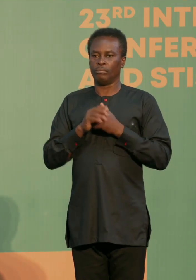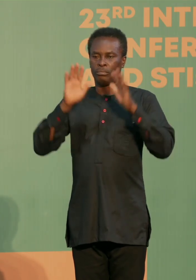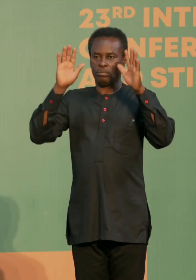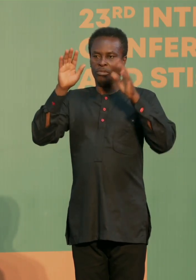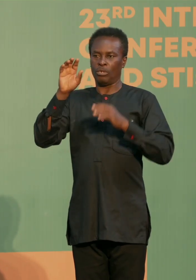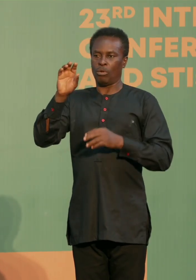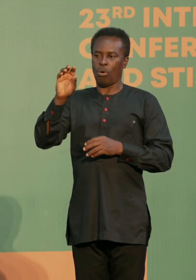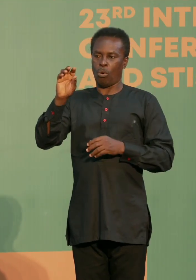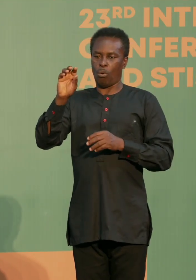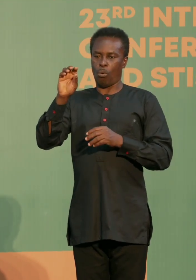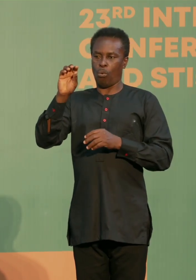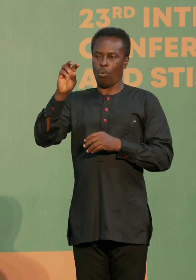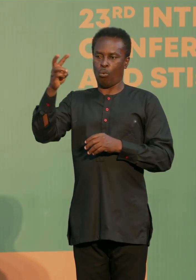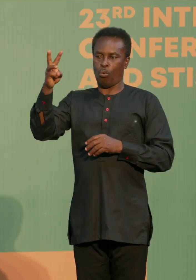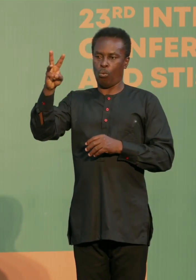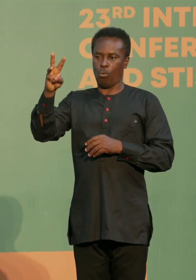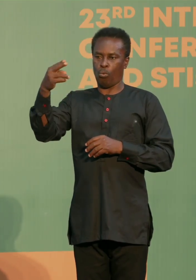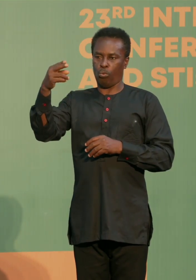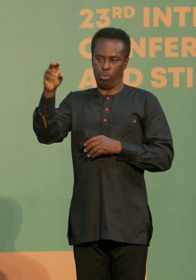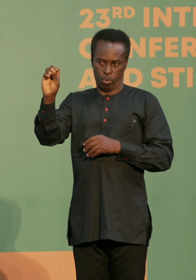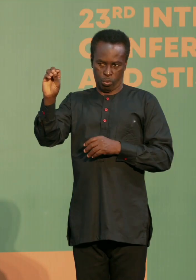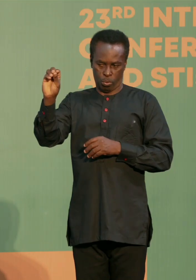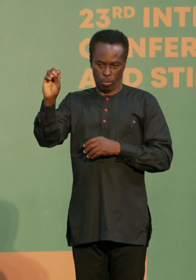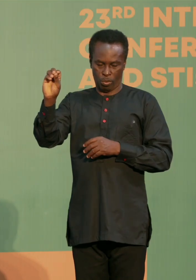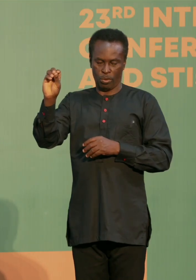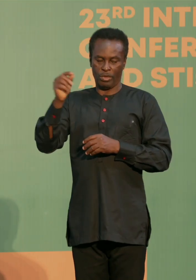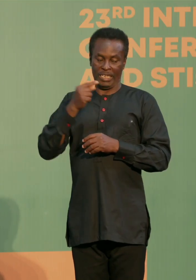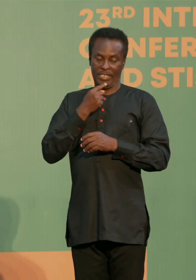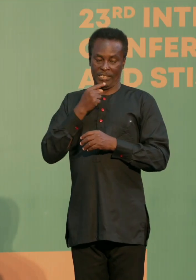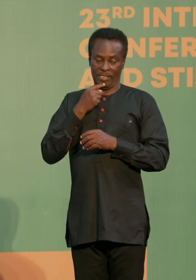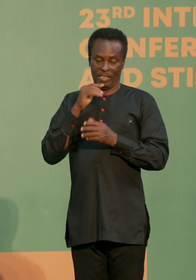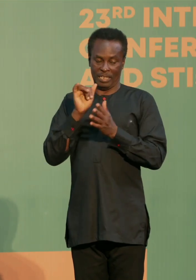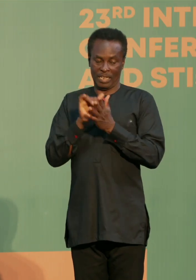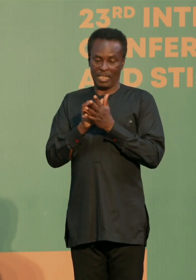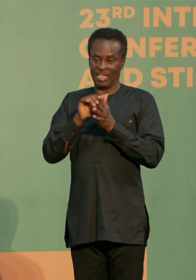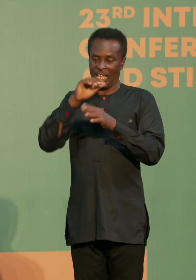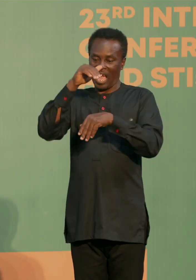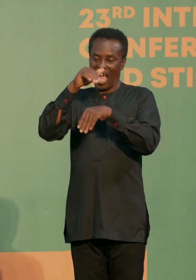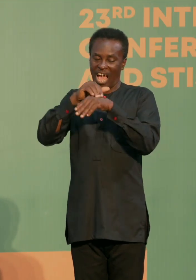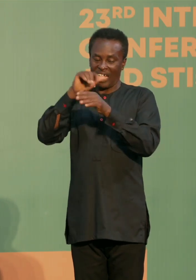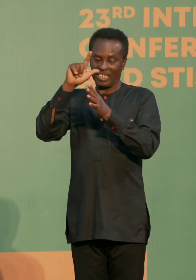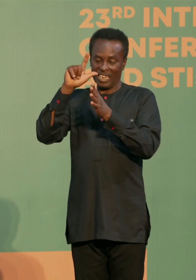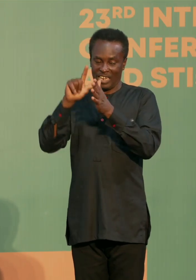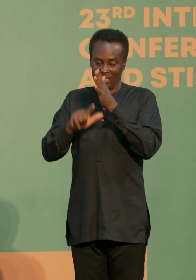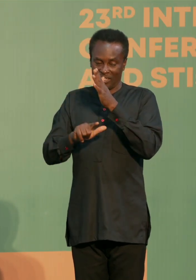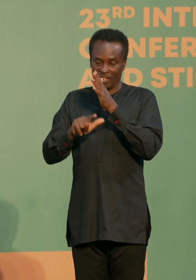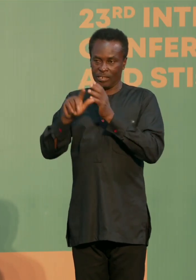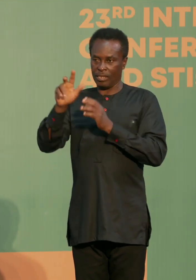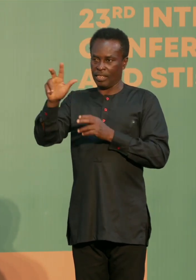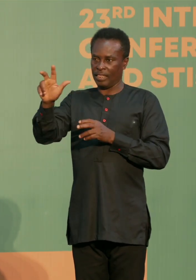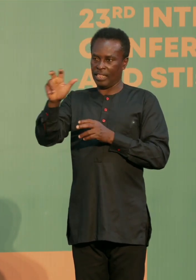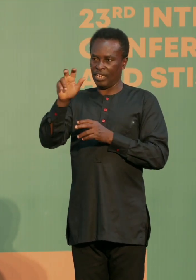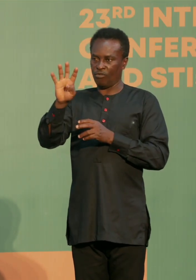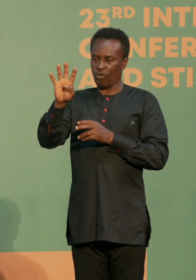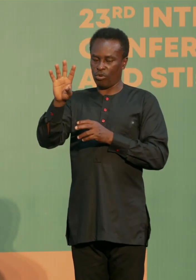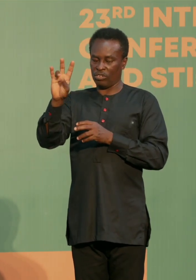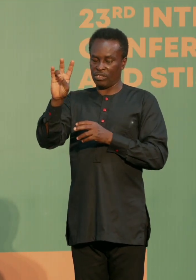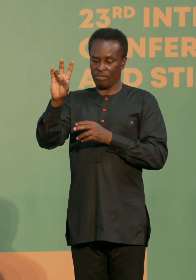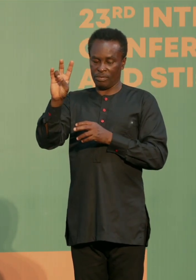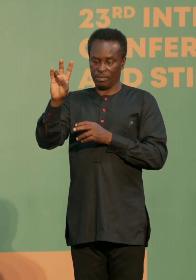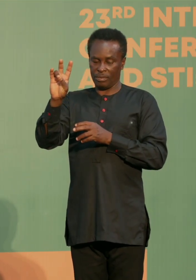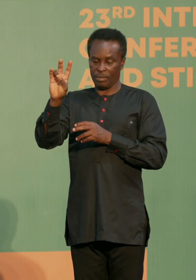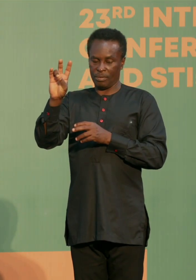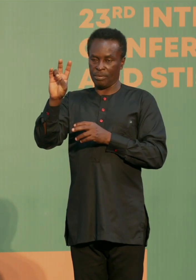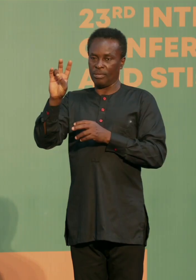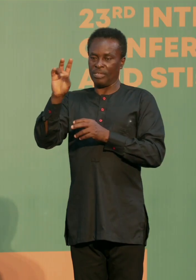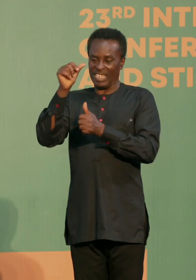L'OMS dit que chaque année, il y a au moins 347 millions de cas d'IST dans le monde. Et par jour, il